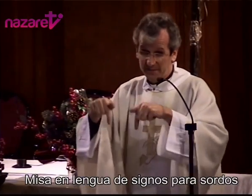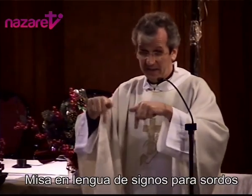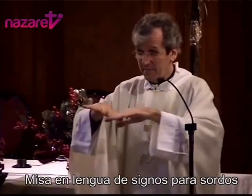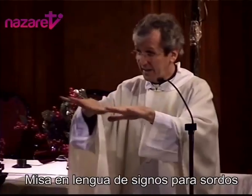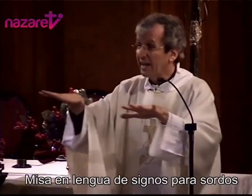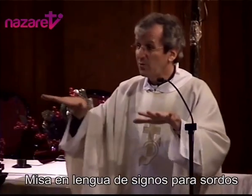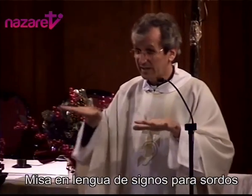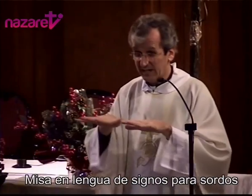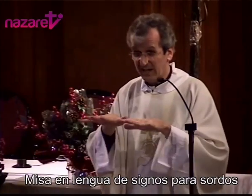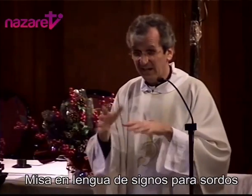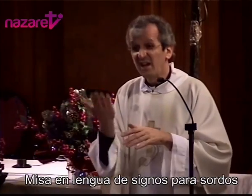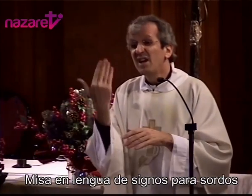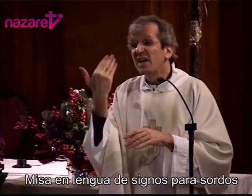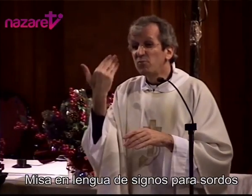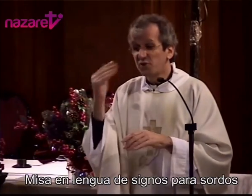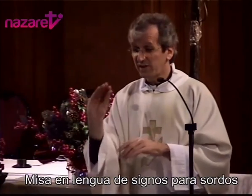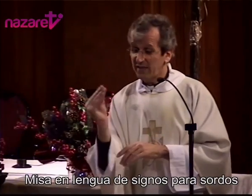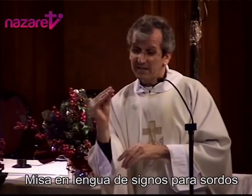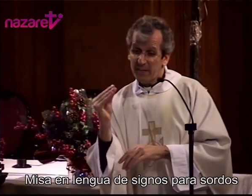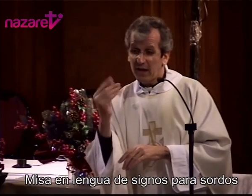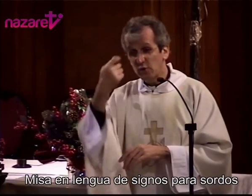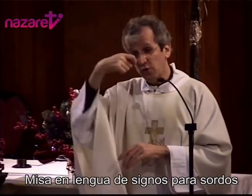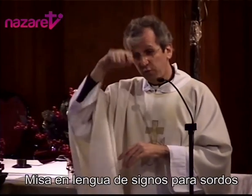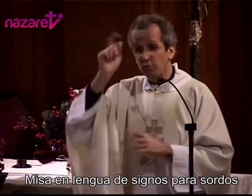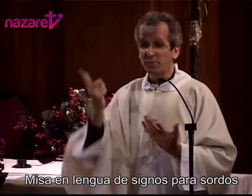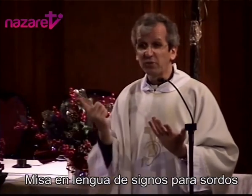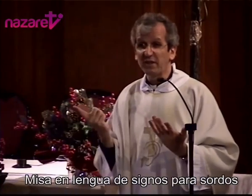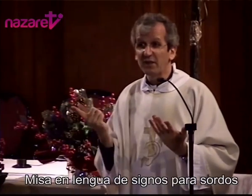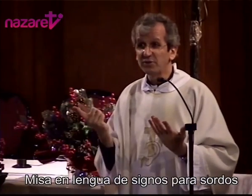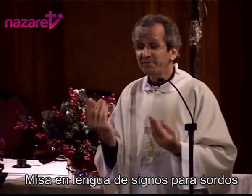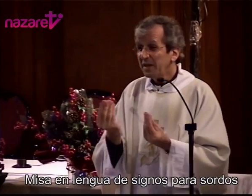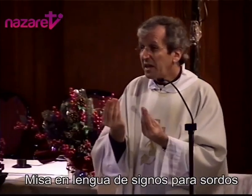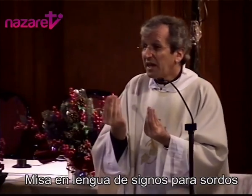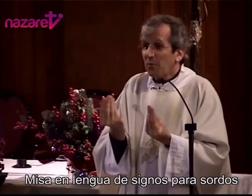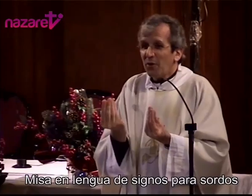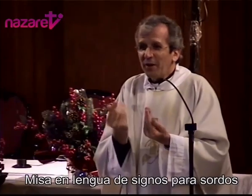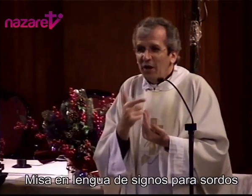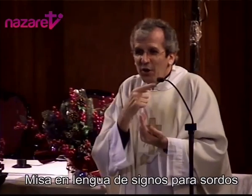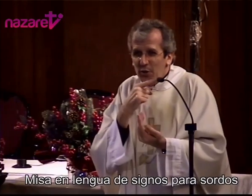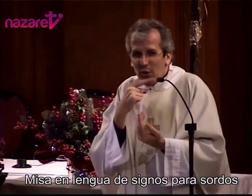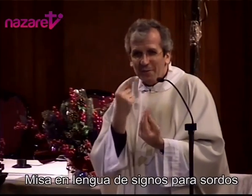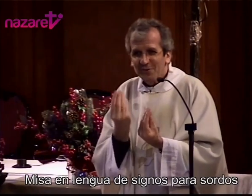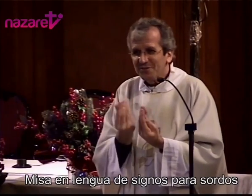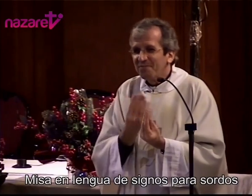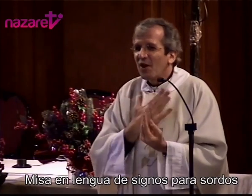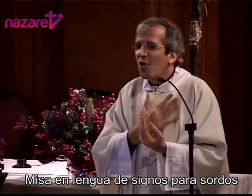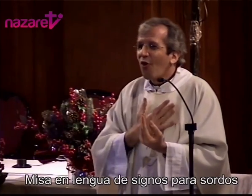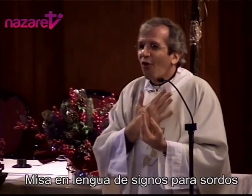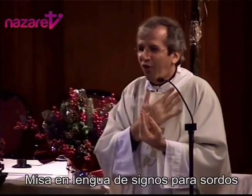y especialmente aquí en nuestras tierras, que muchos ya desde pequeños fuimos bautizados y que a lo mejor no